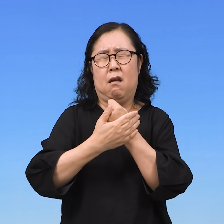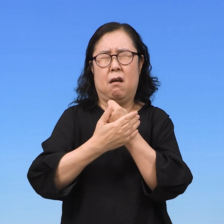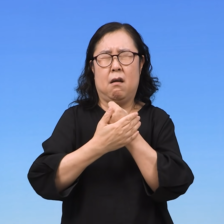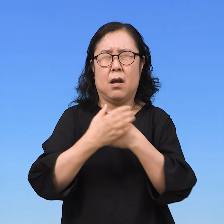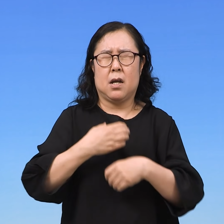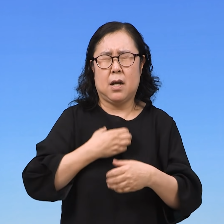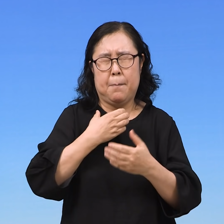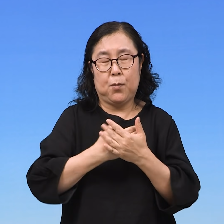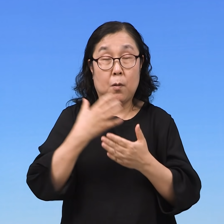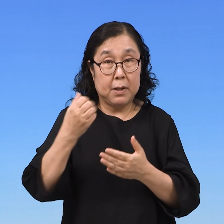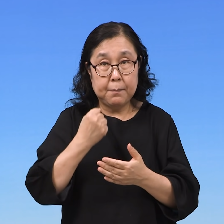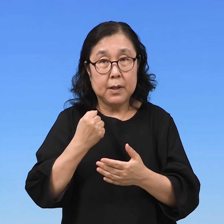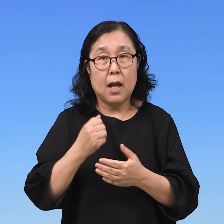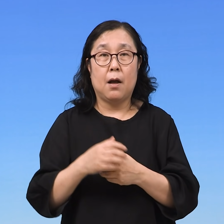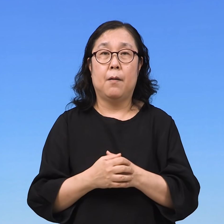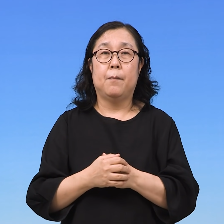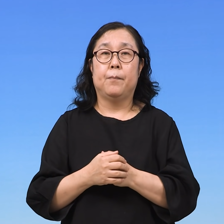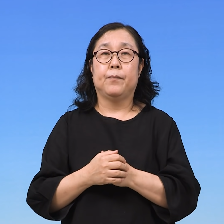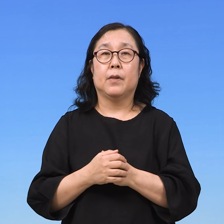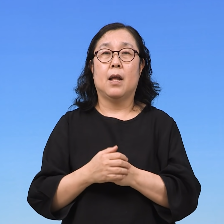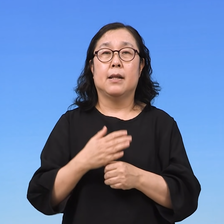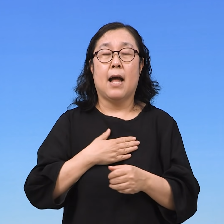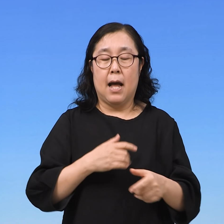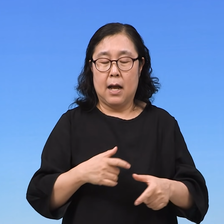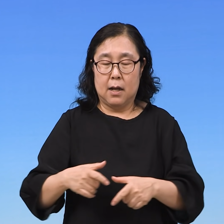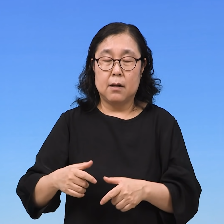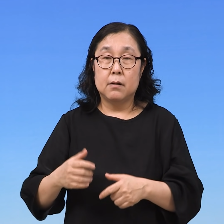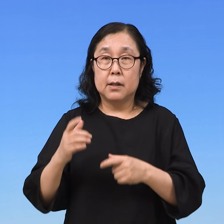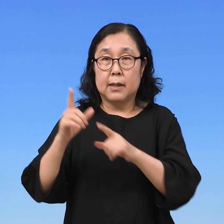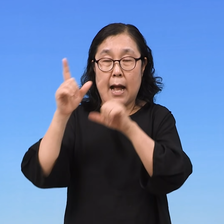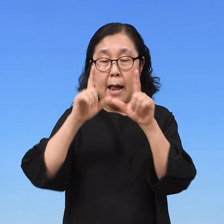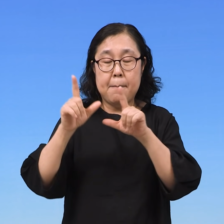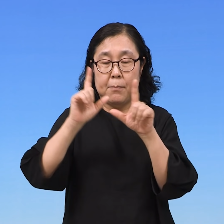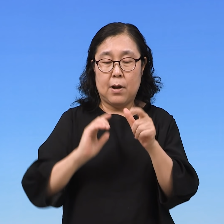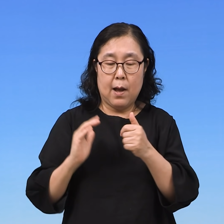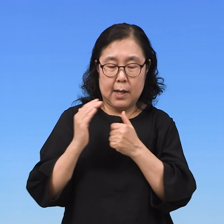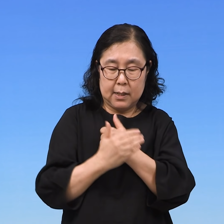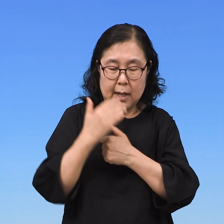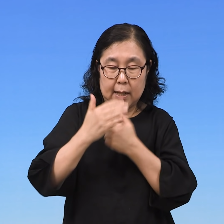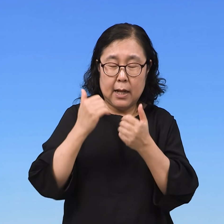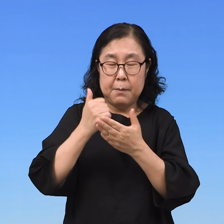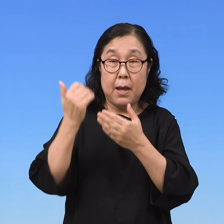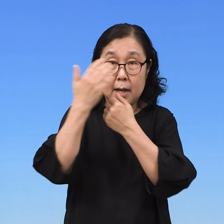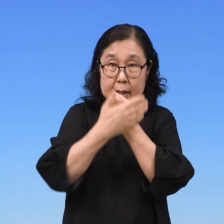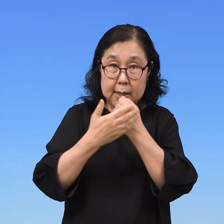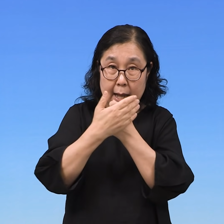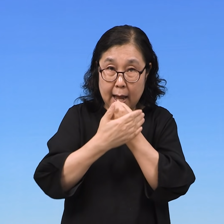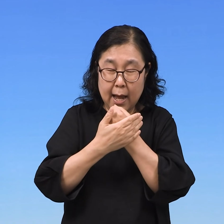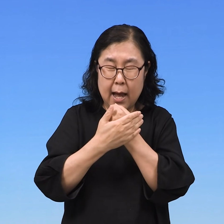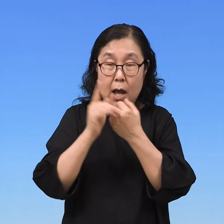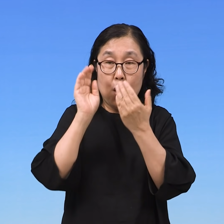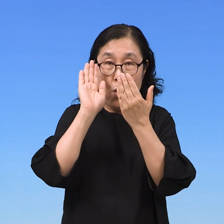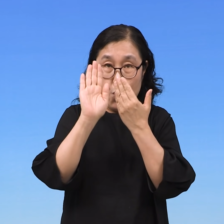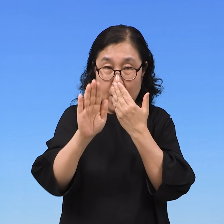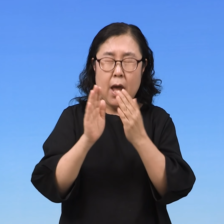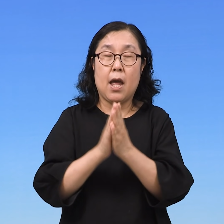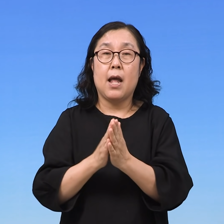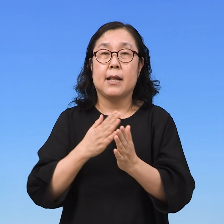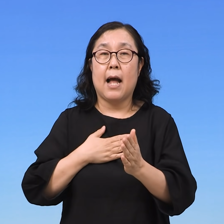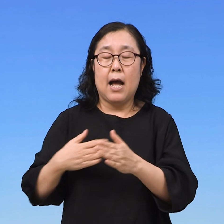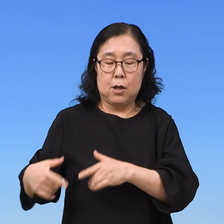해줬습니다. 한량없는 은혜, 갚을 길 없는 은혜, 내 삶을 애워싸는 하나님의 은혜, 이